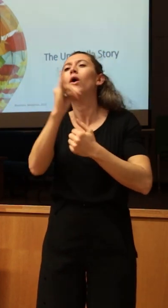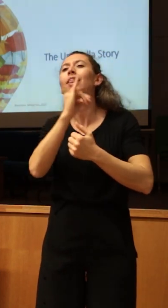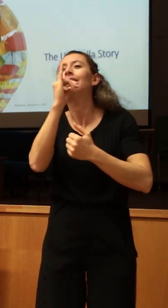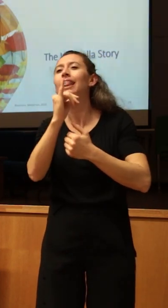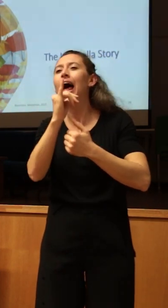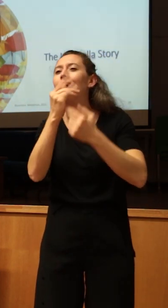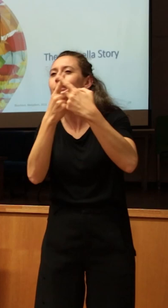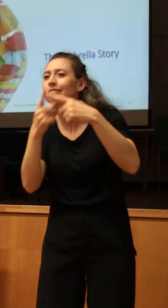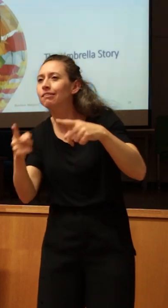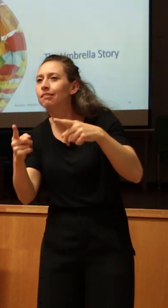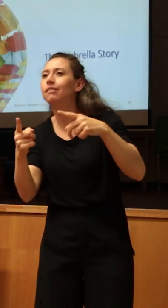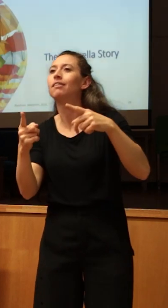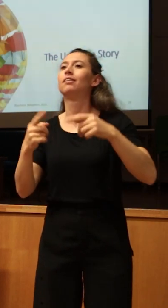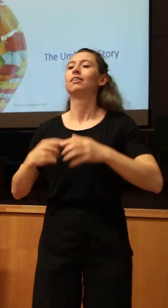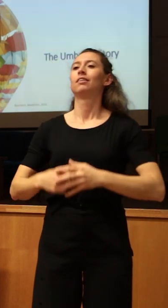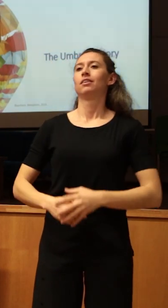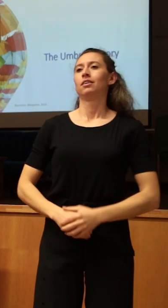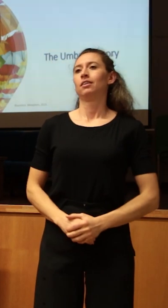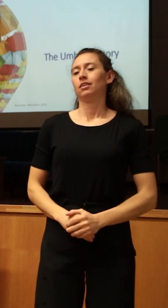manera.